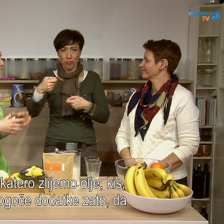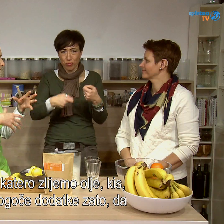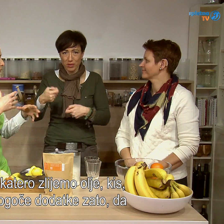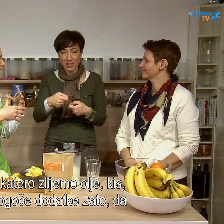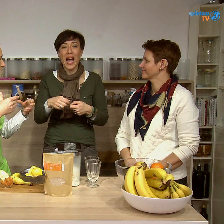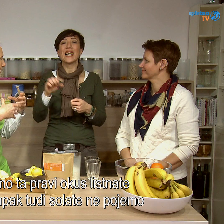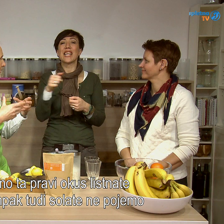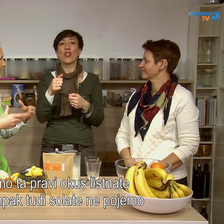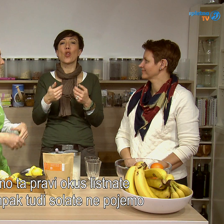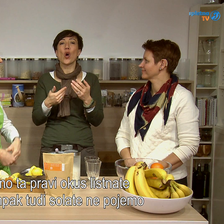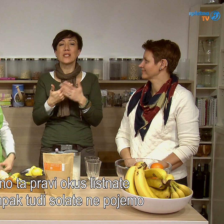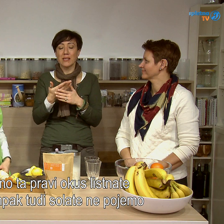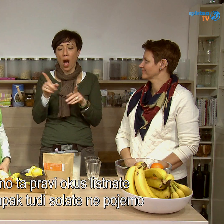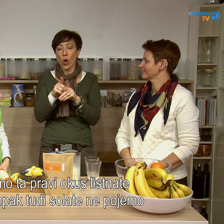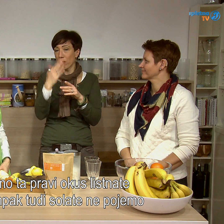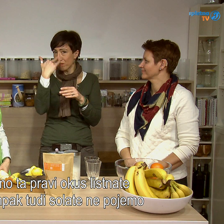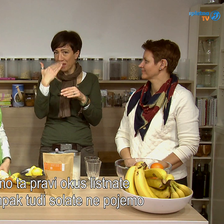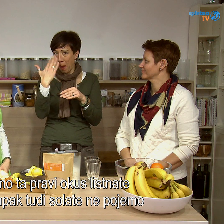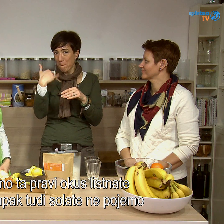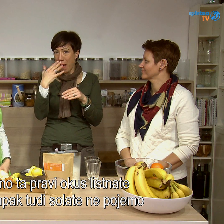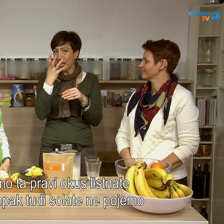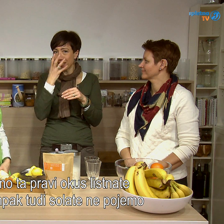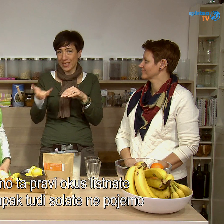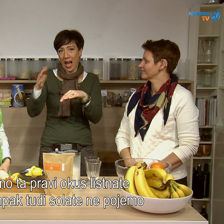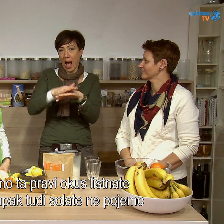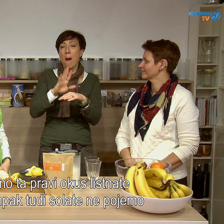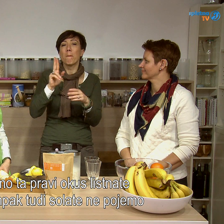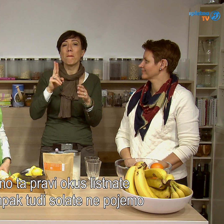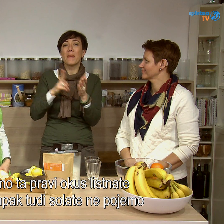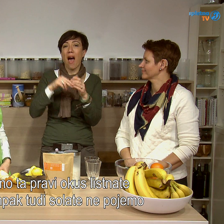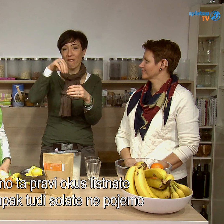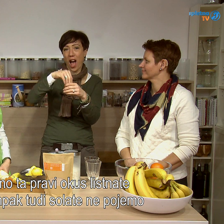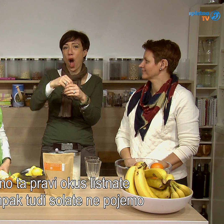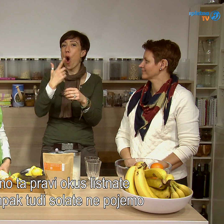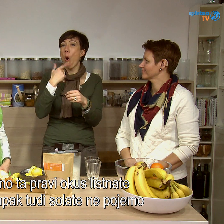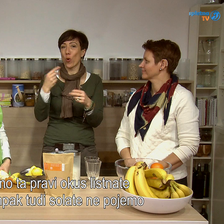dodatke, zato da zamaskiramo ta pravi okus listnate zelenjave.